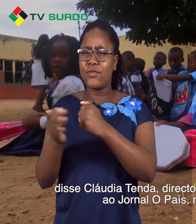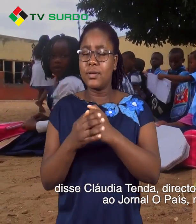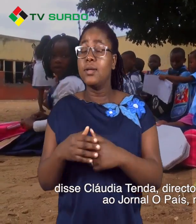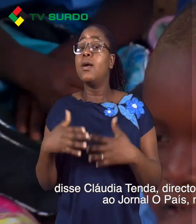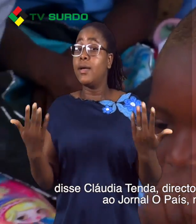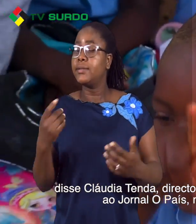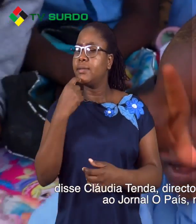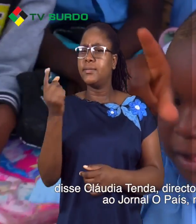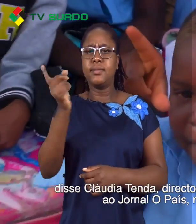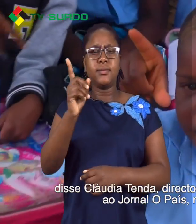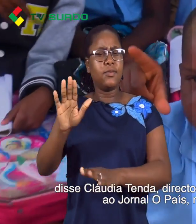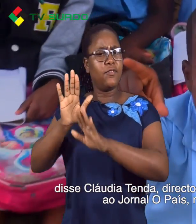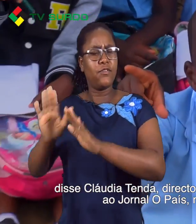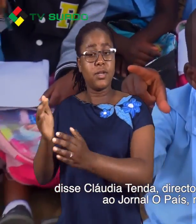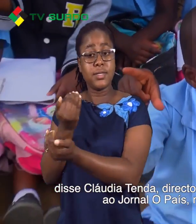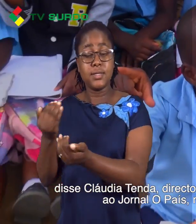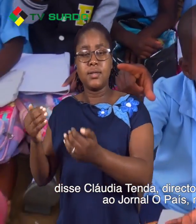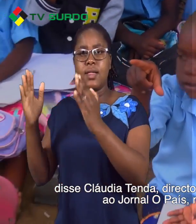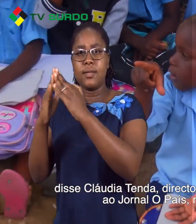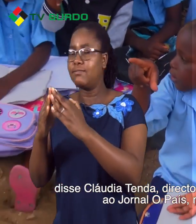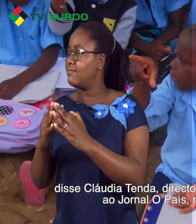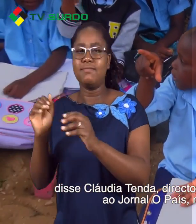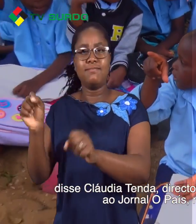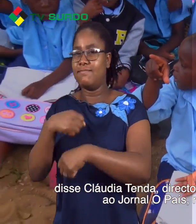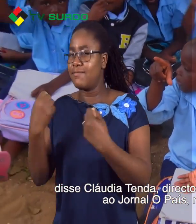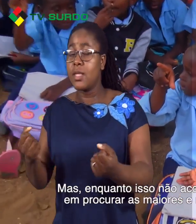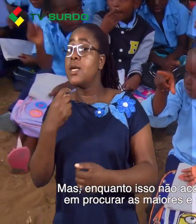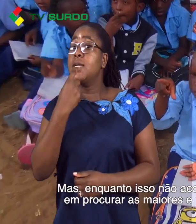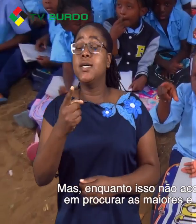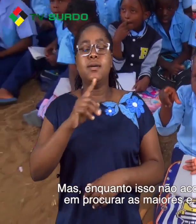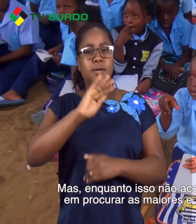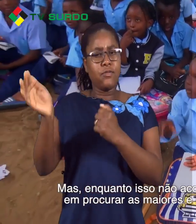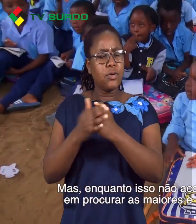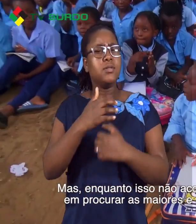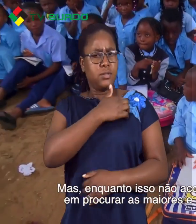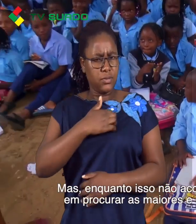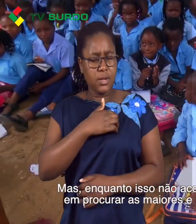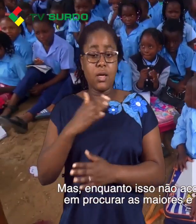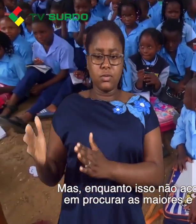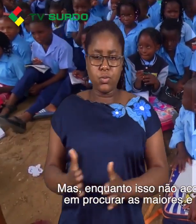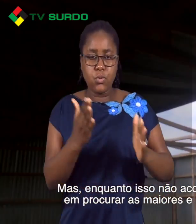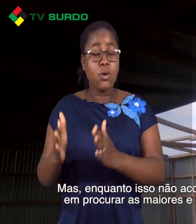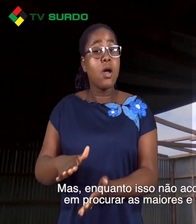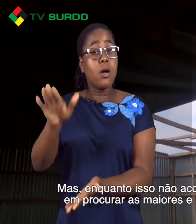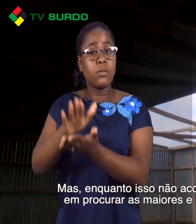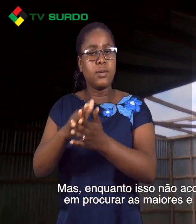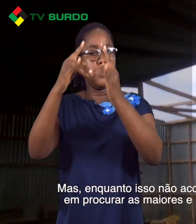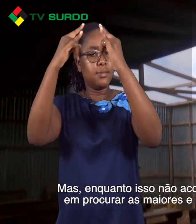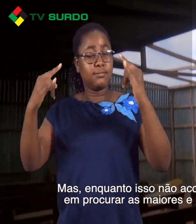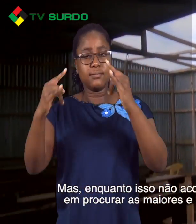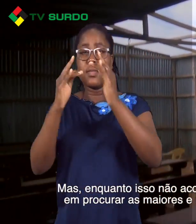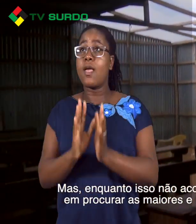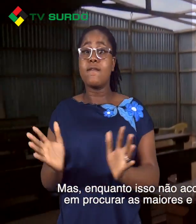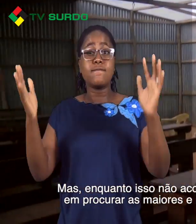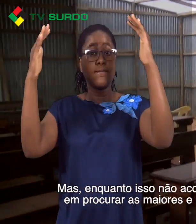escola, em declarações ao jornal O País na última terça-feira. Mas enquanto isso não acontece, os professores optam em